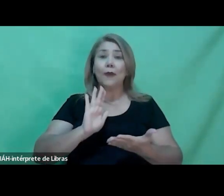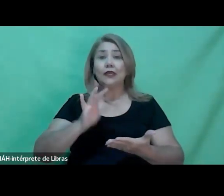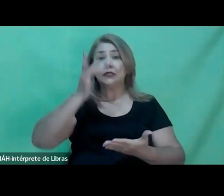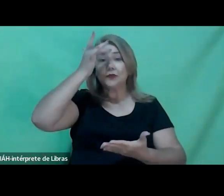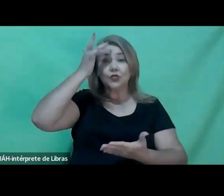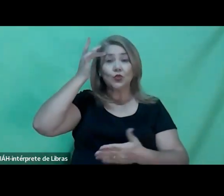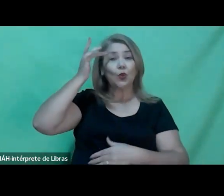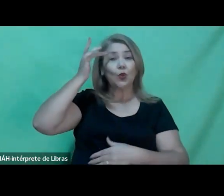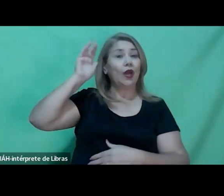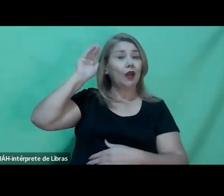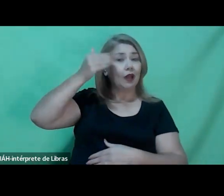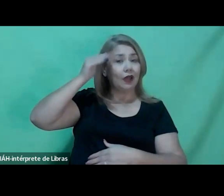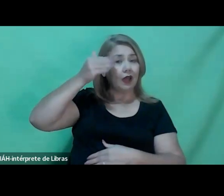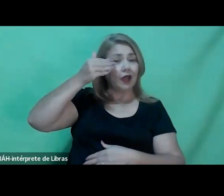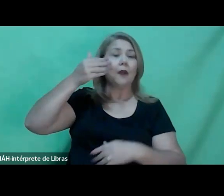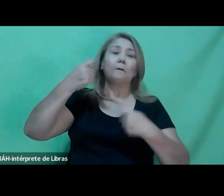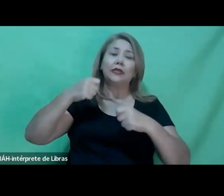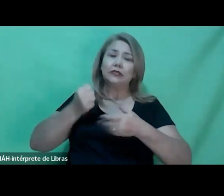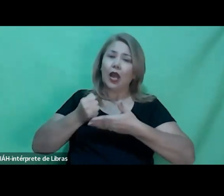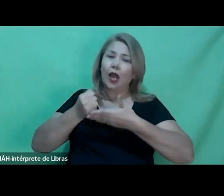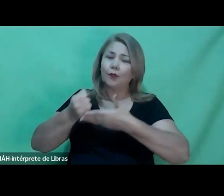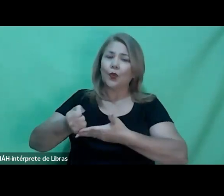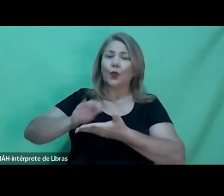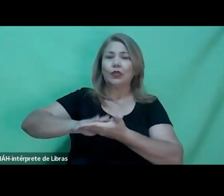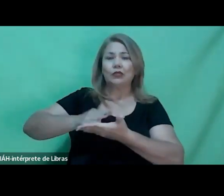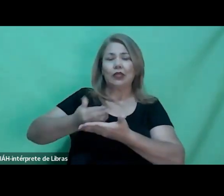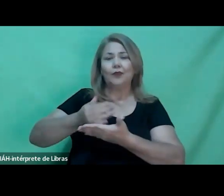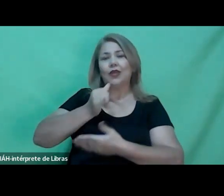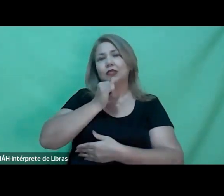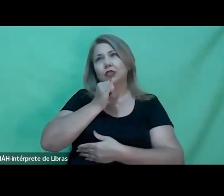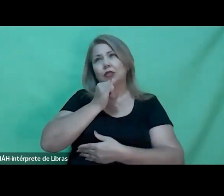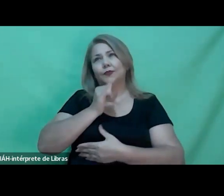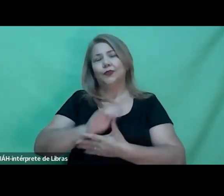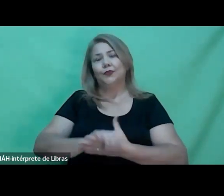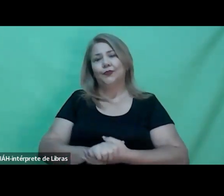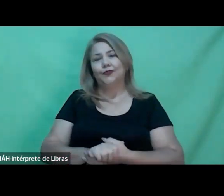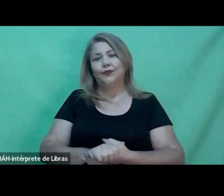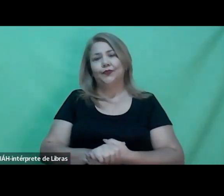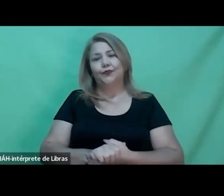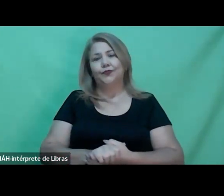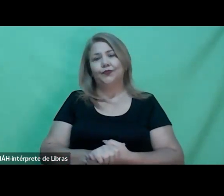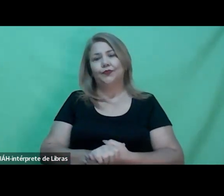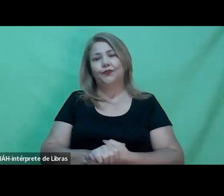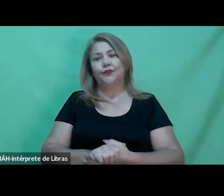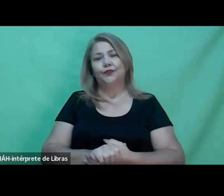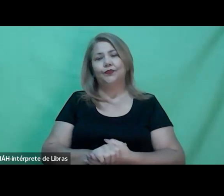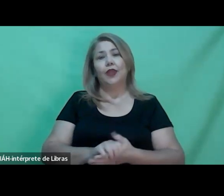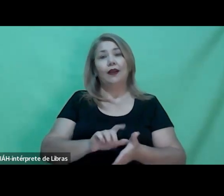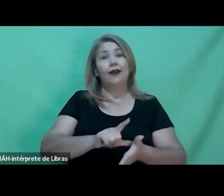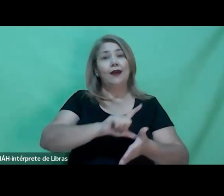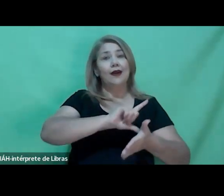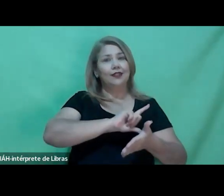Sí por ejemplo eh el tiempo antes del comienzo de un de un evento las